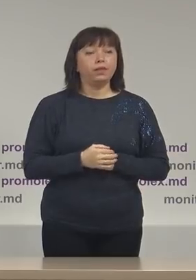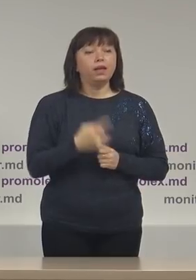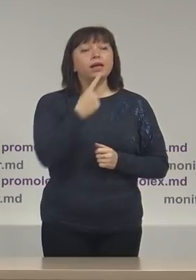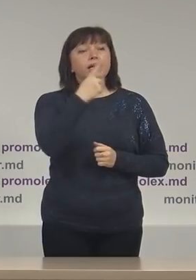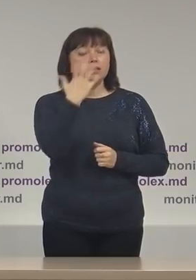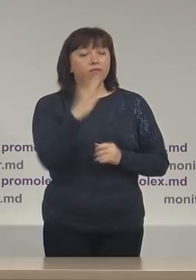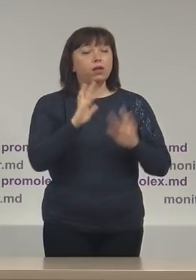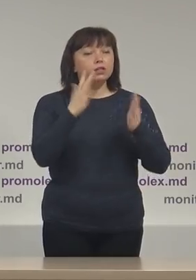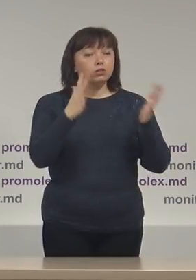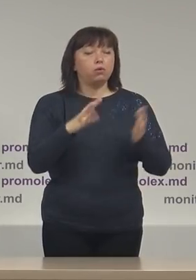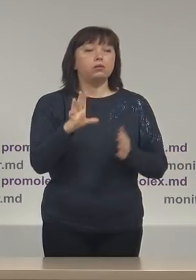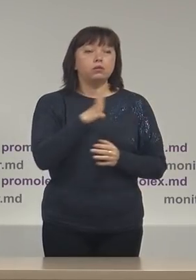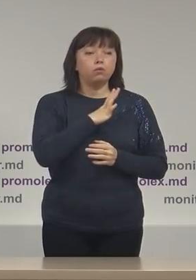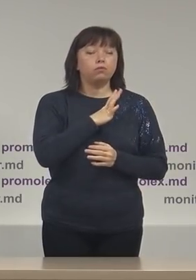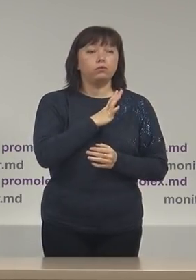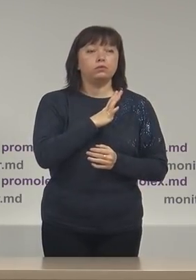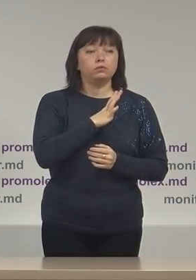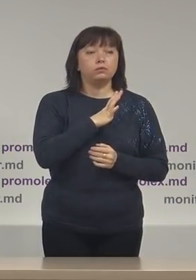Câteva situații izolate de